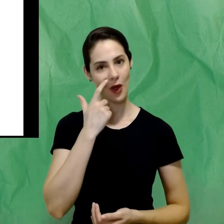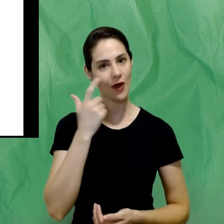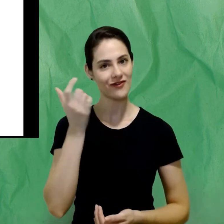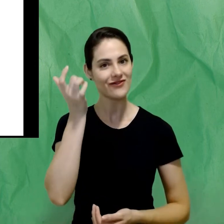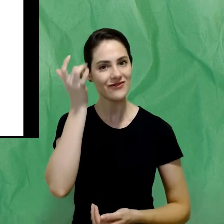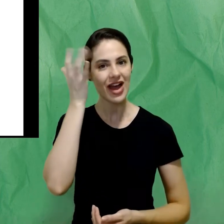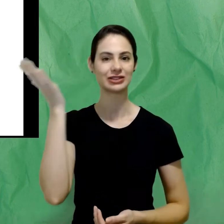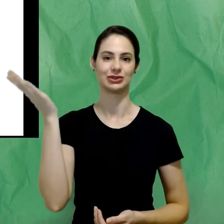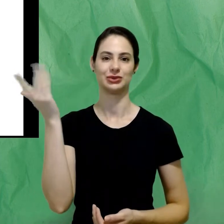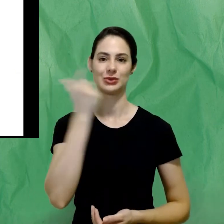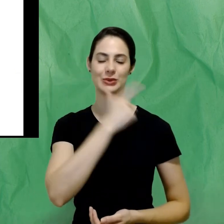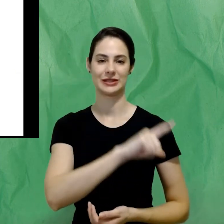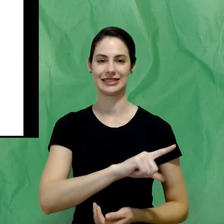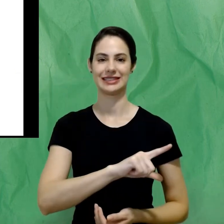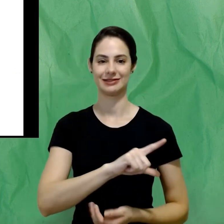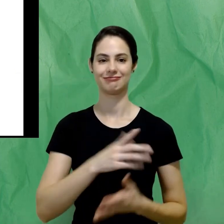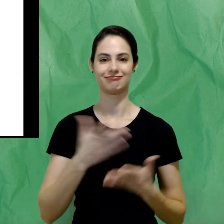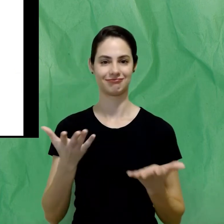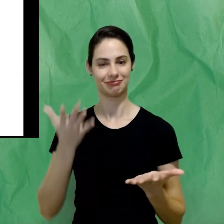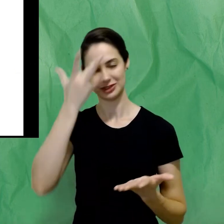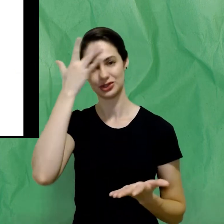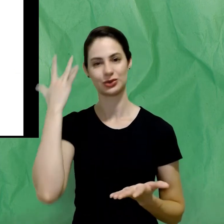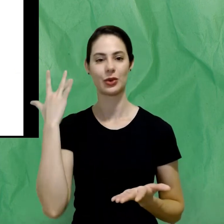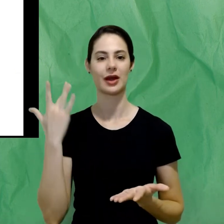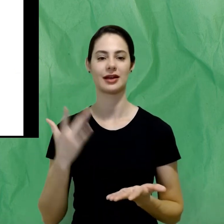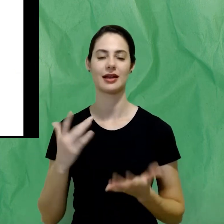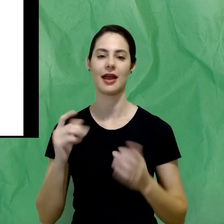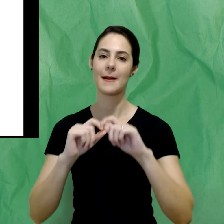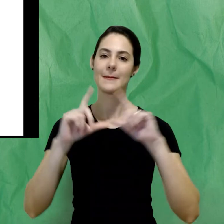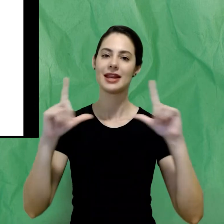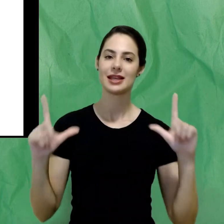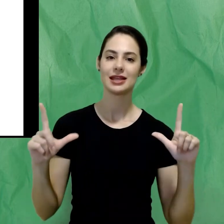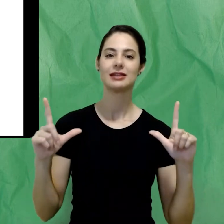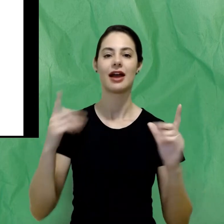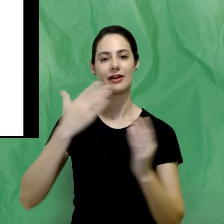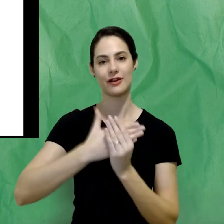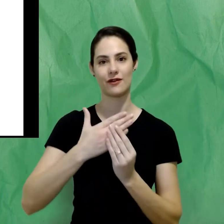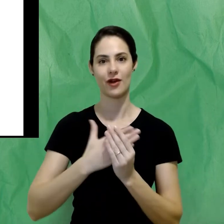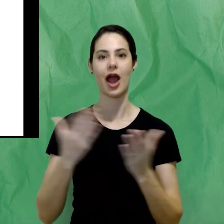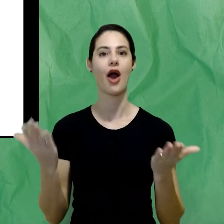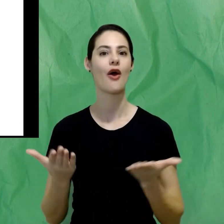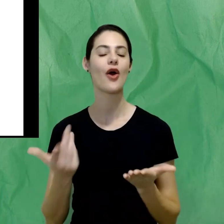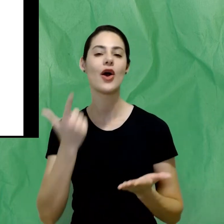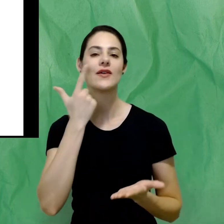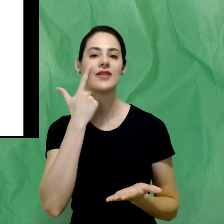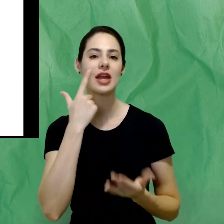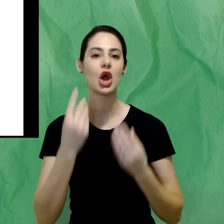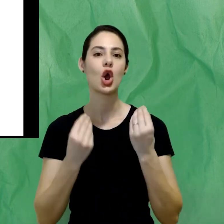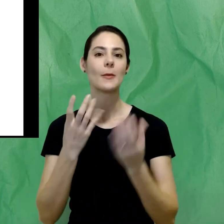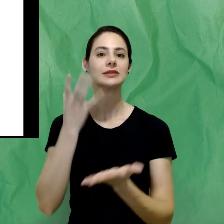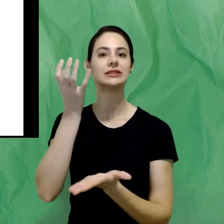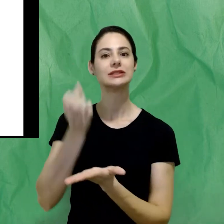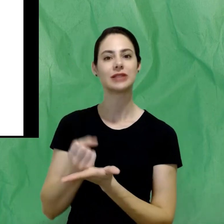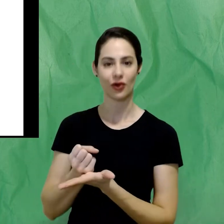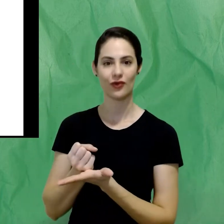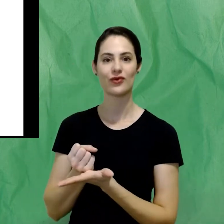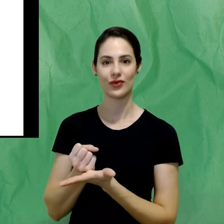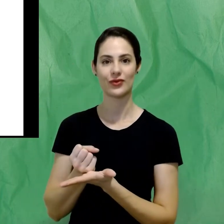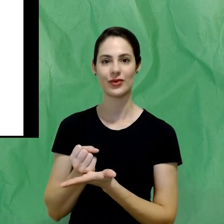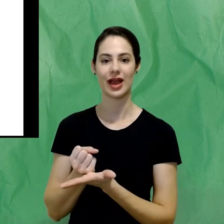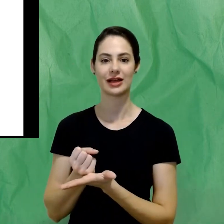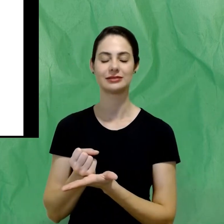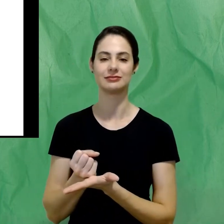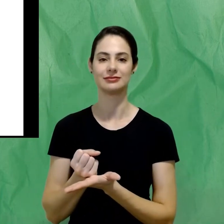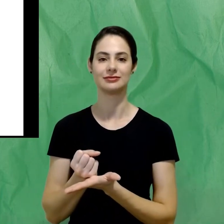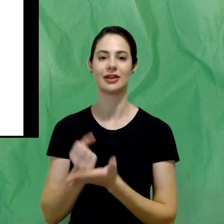foi fácil fazer essa interface para o usuário de abrir o arquivo. Agora bora fazer uma interface para salvar o arquivo